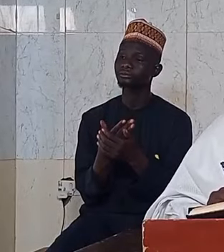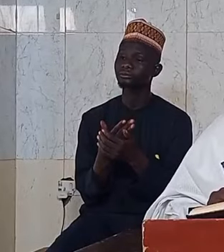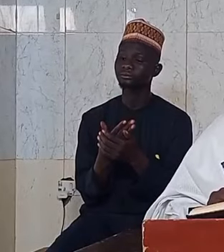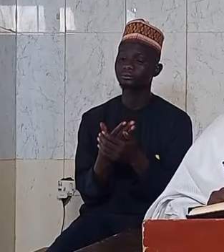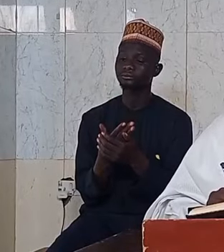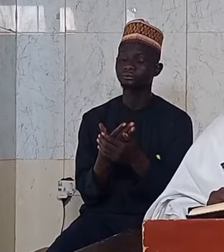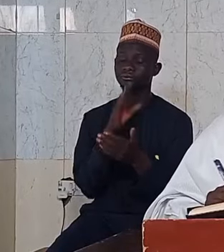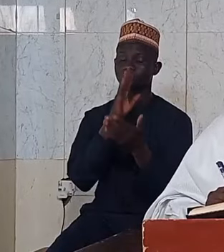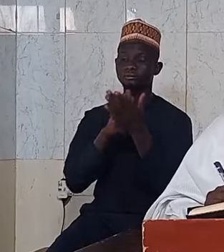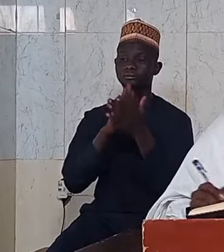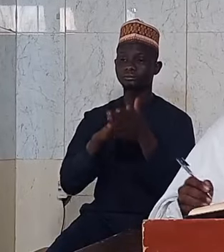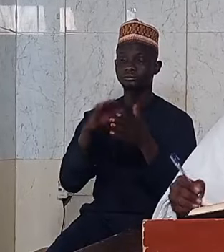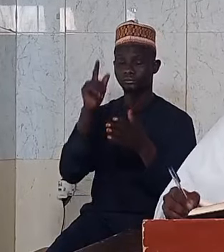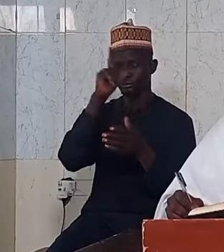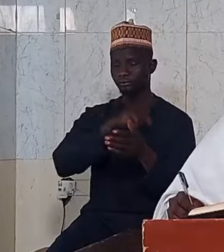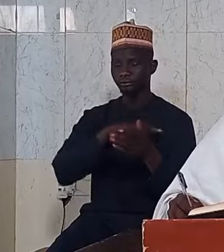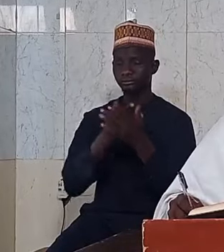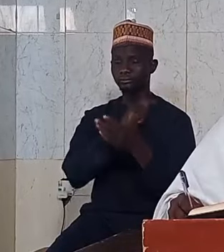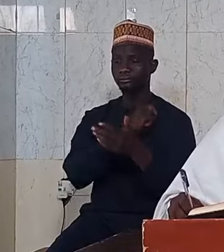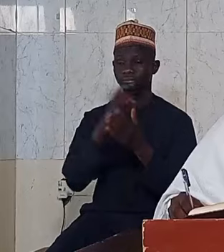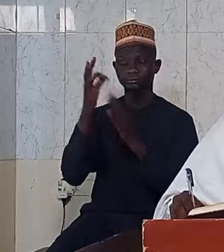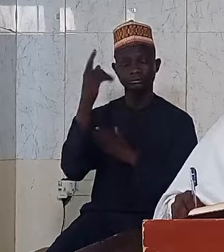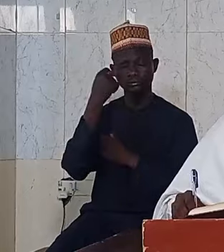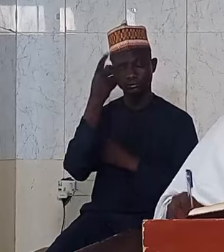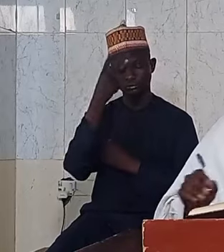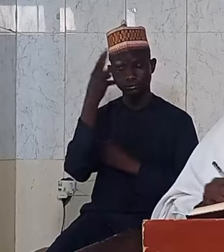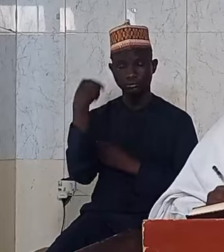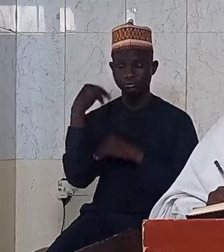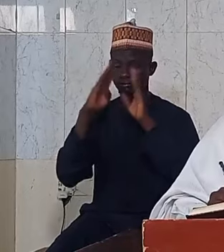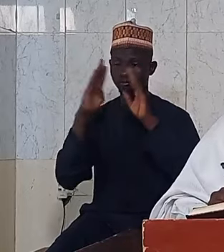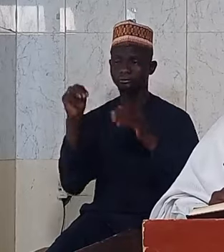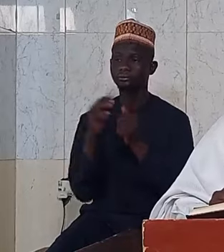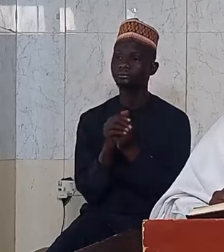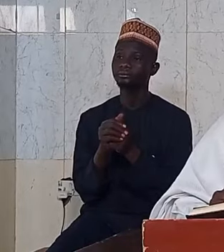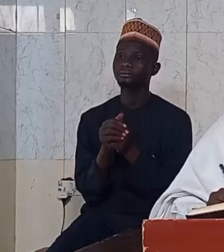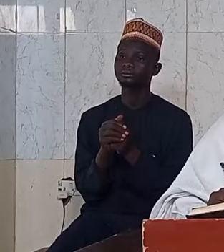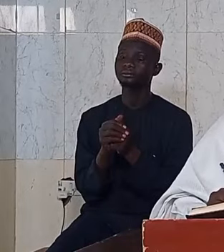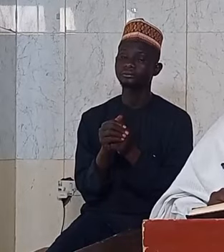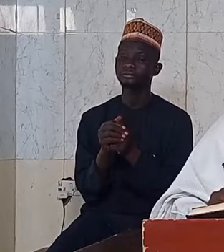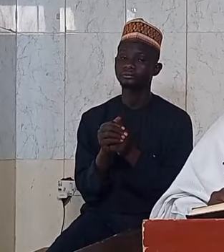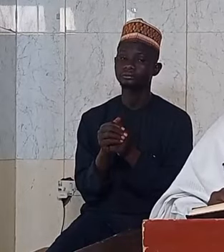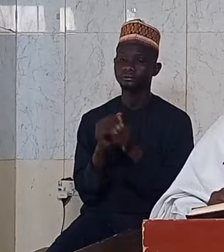سبحانك اللهم وبحمدك أشهد أن لا إله إلا أنت أستغفرك وأتوب إليك